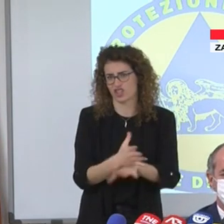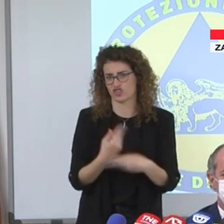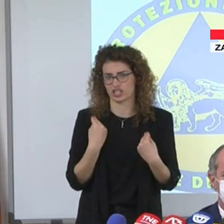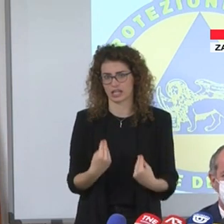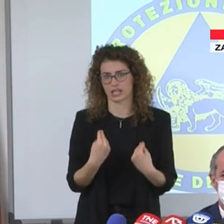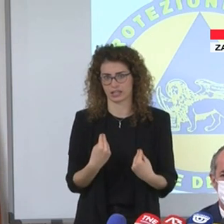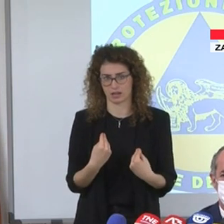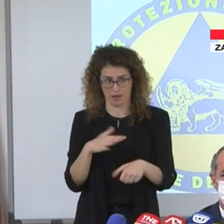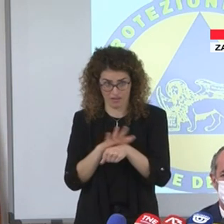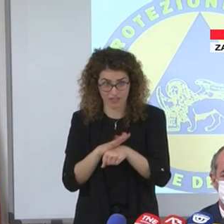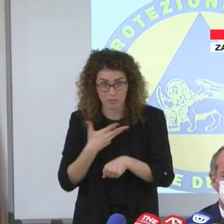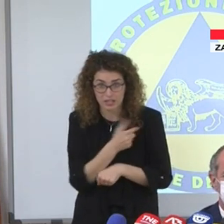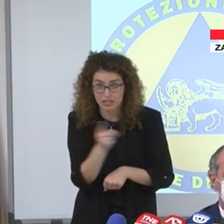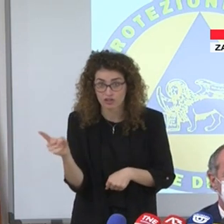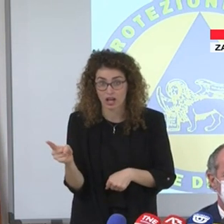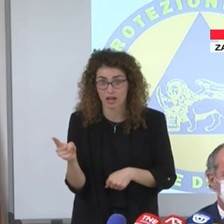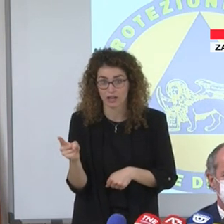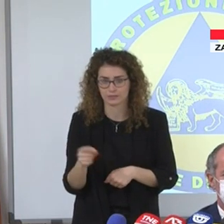Ma ce li avete delle famiglie?